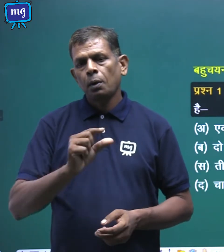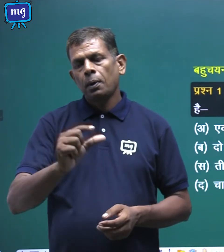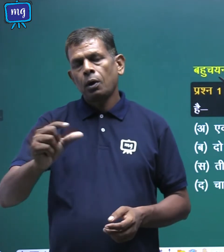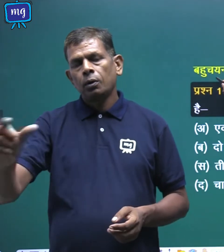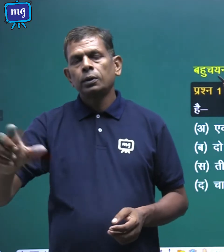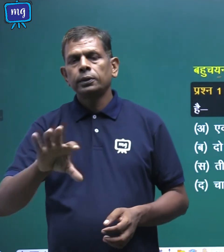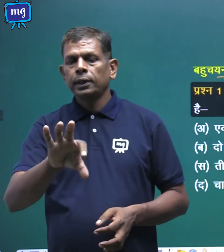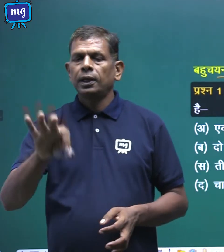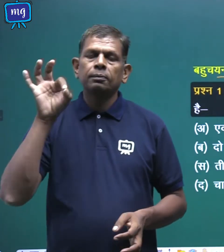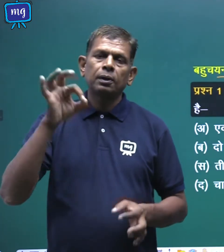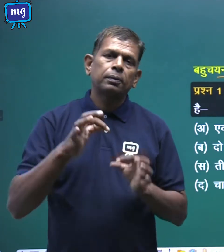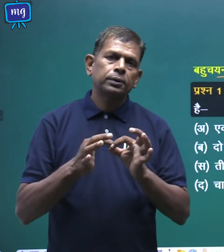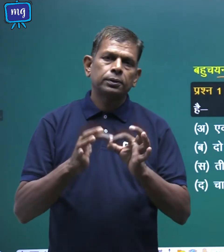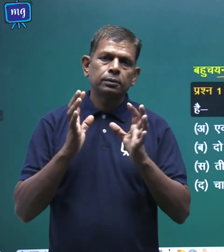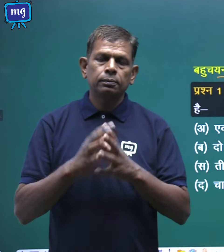बहुचयनात्मक प्रश्न।